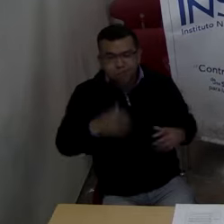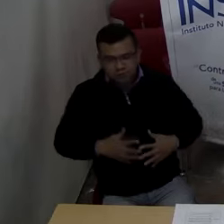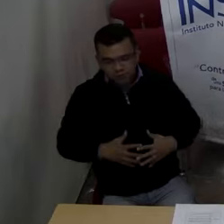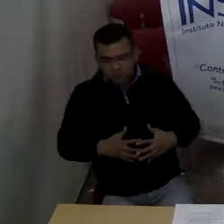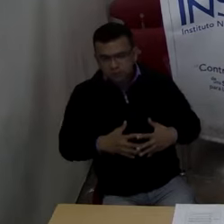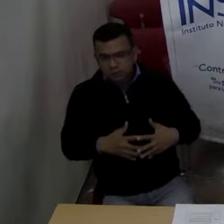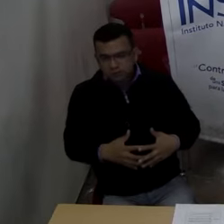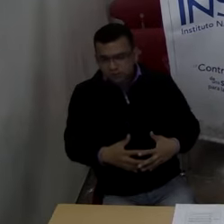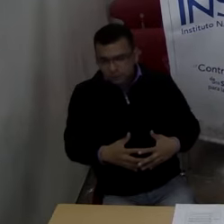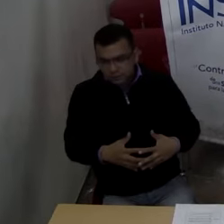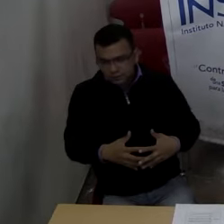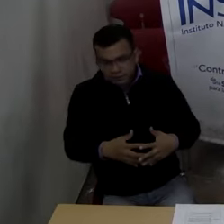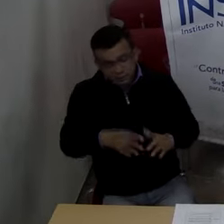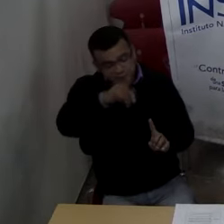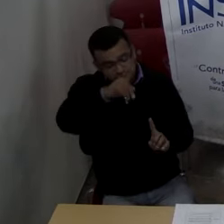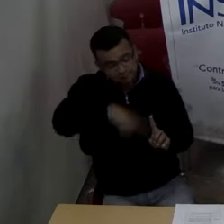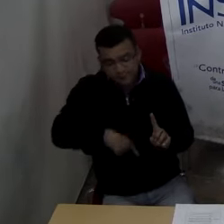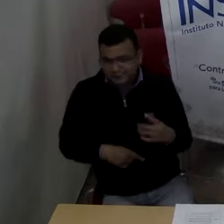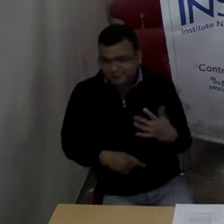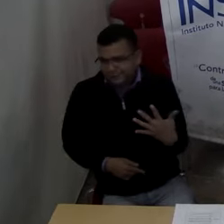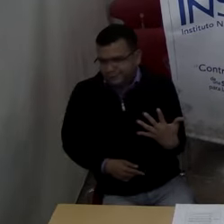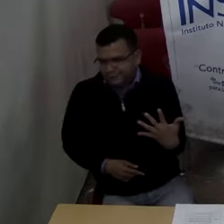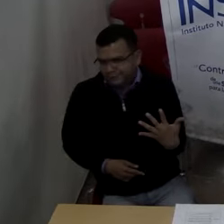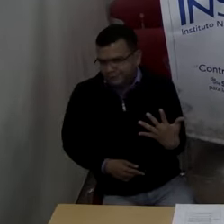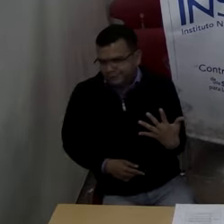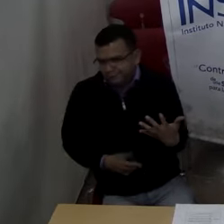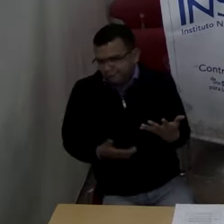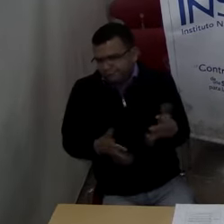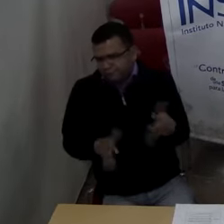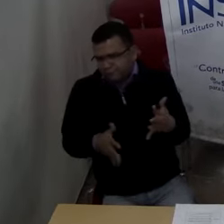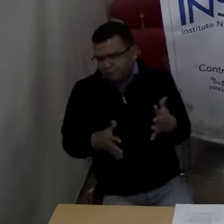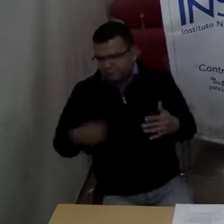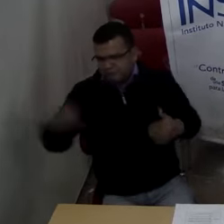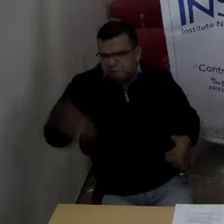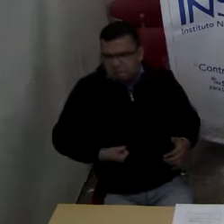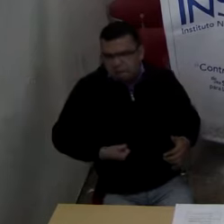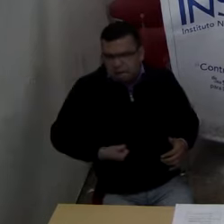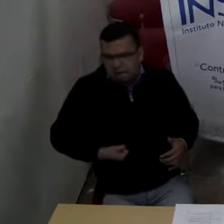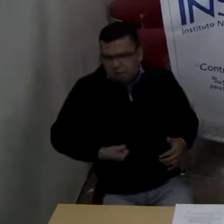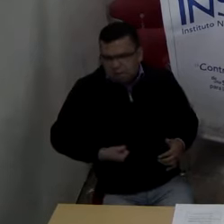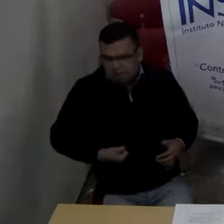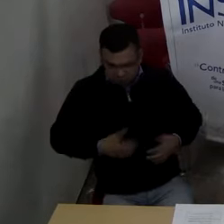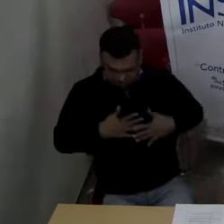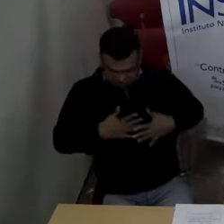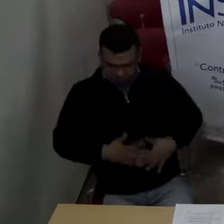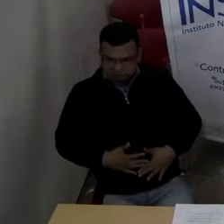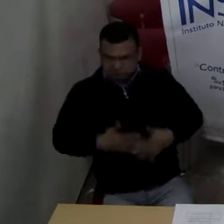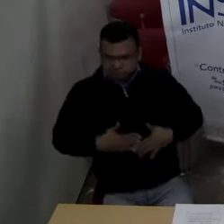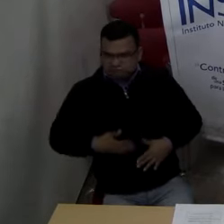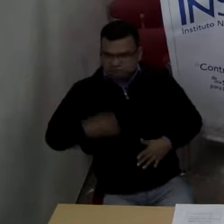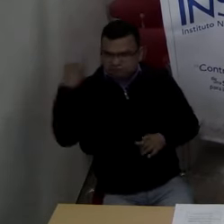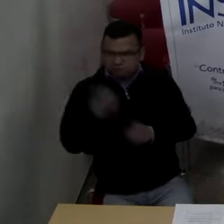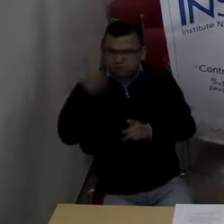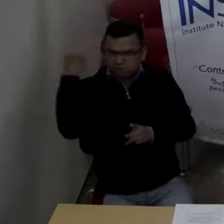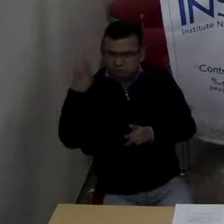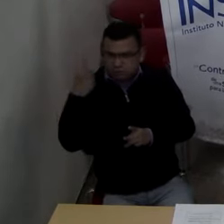no solamente por maltrato físico, sino un posible trauma. Por